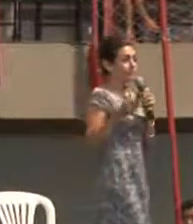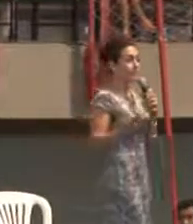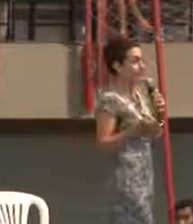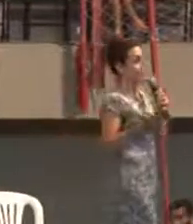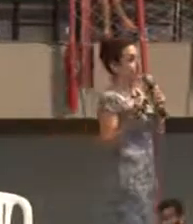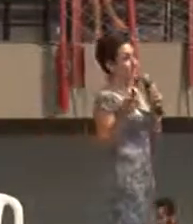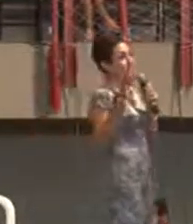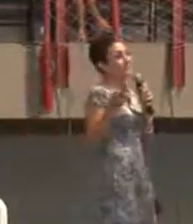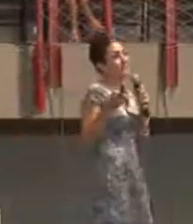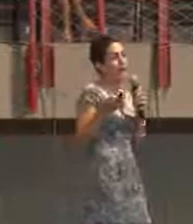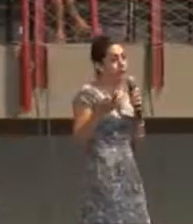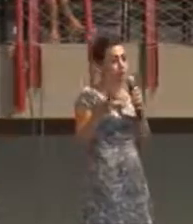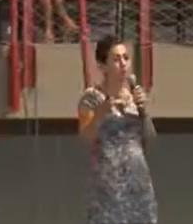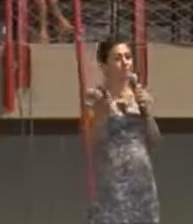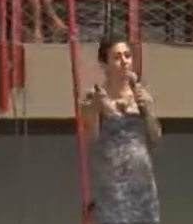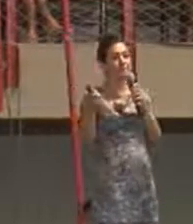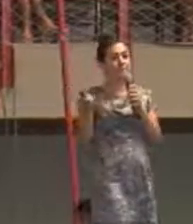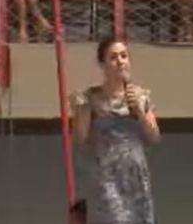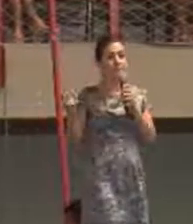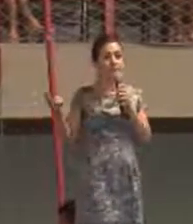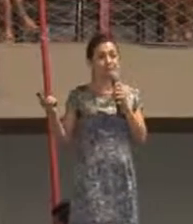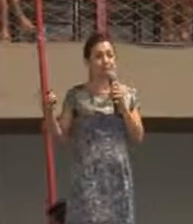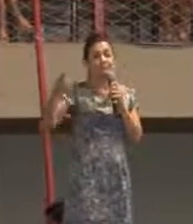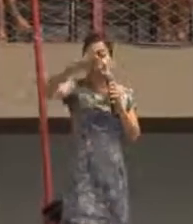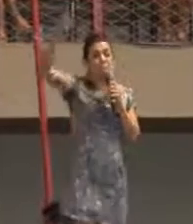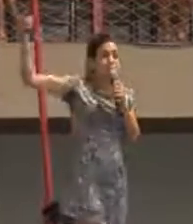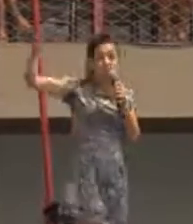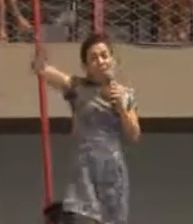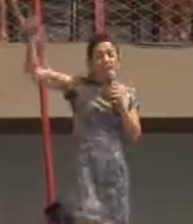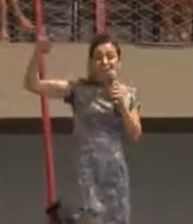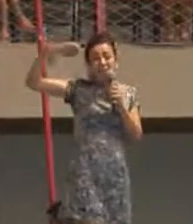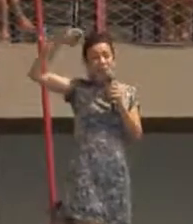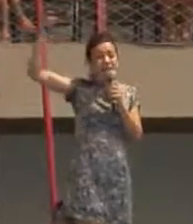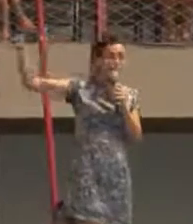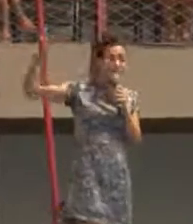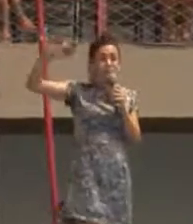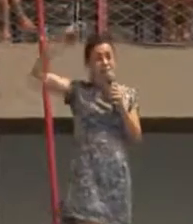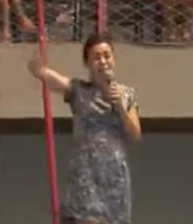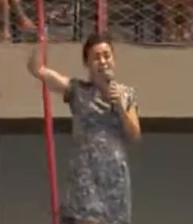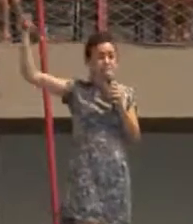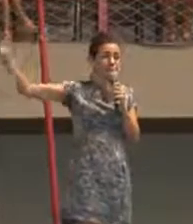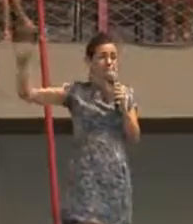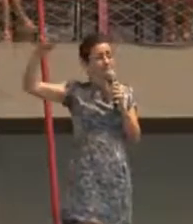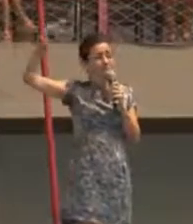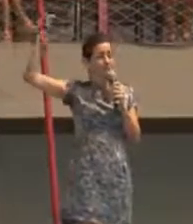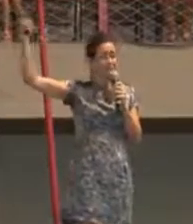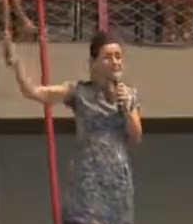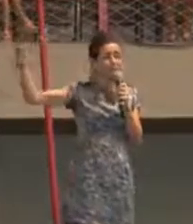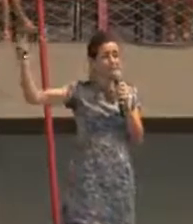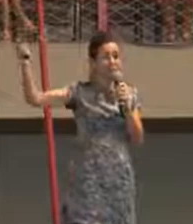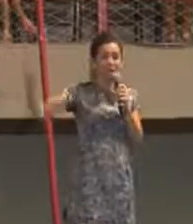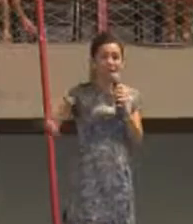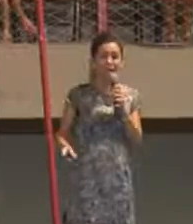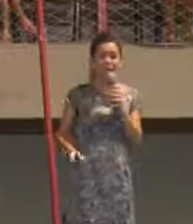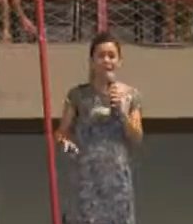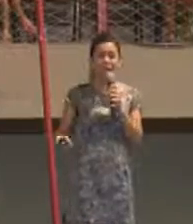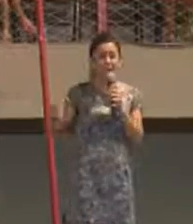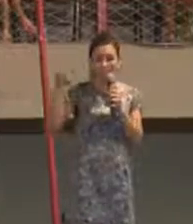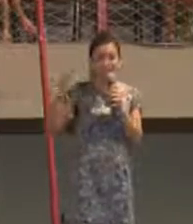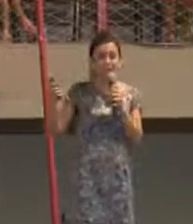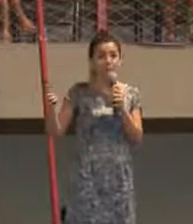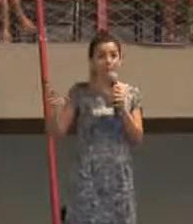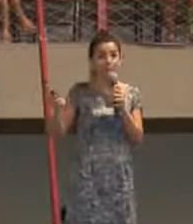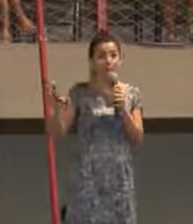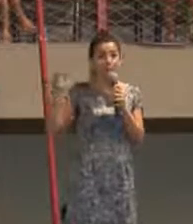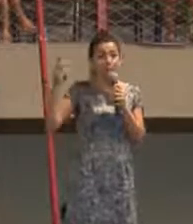ou uma tempestade mental. O que é uma tempestade? Muita água, raios, trovões, né? Relâmpagos são os raios,